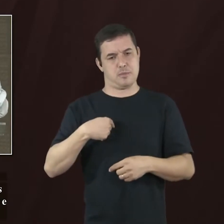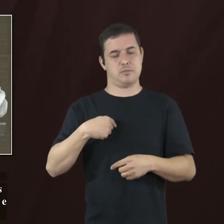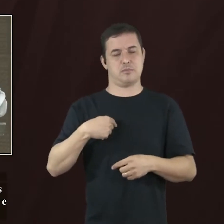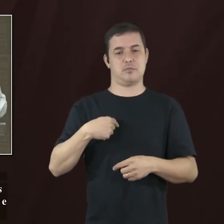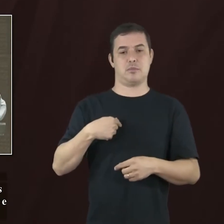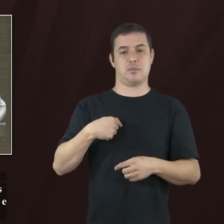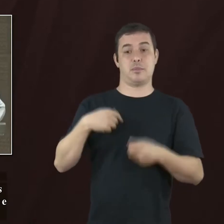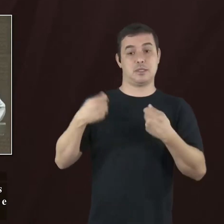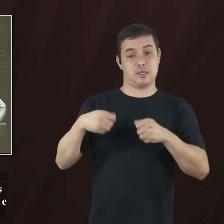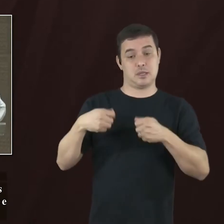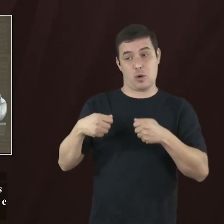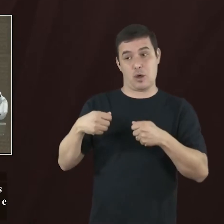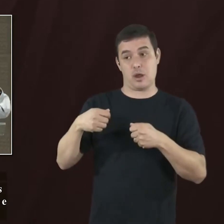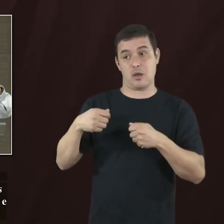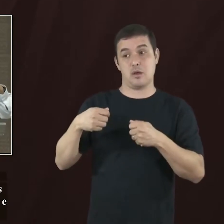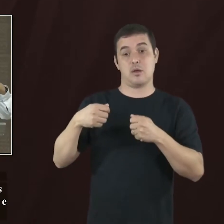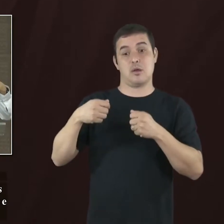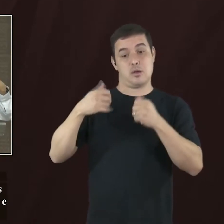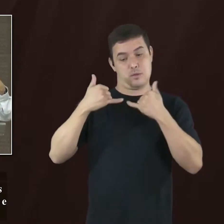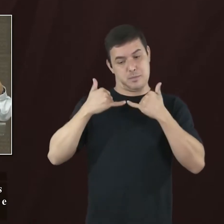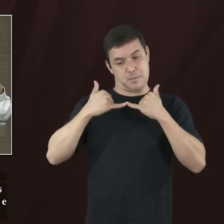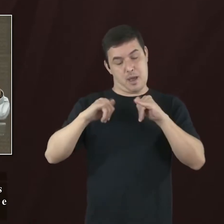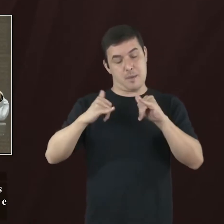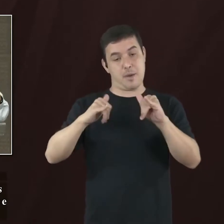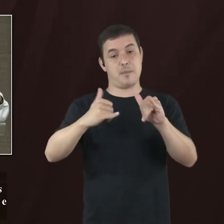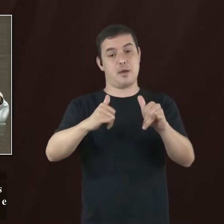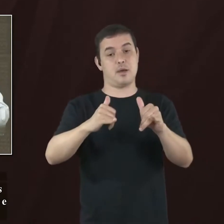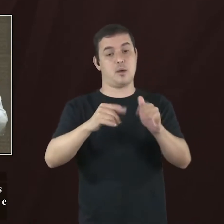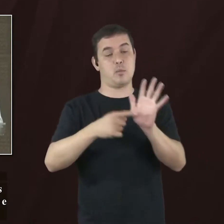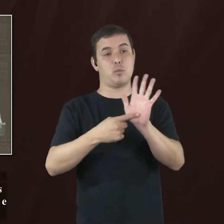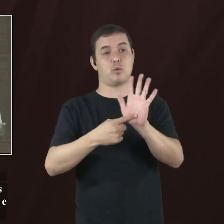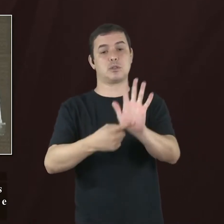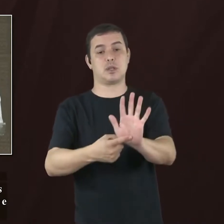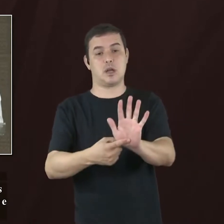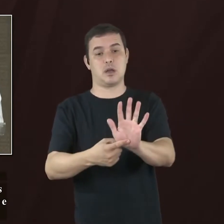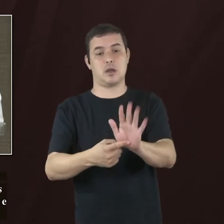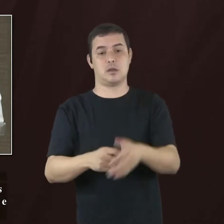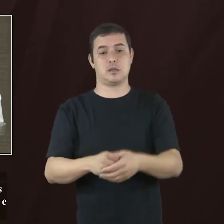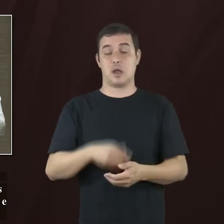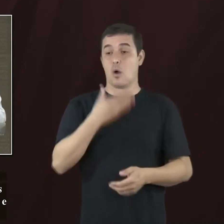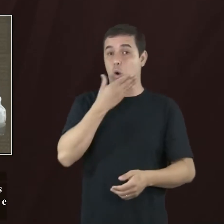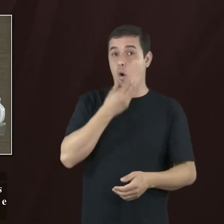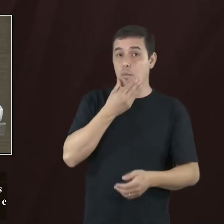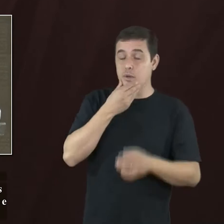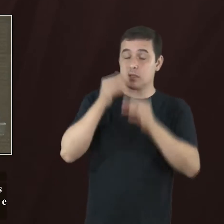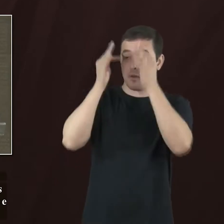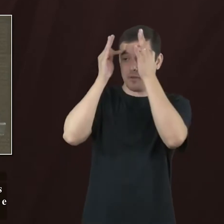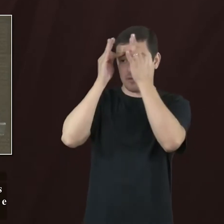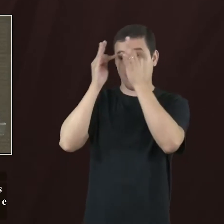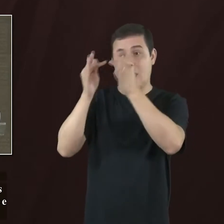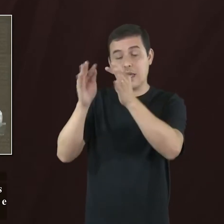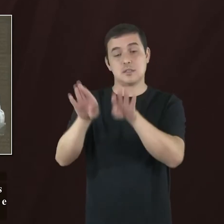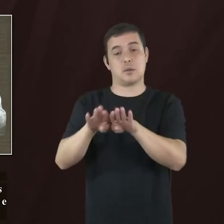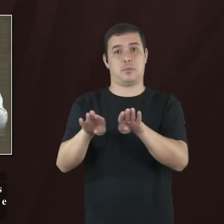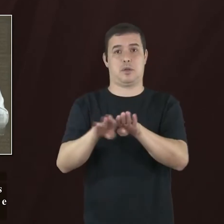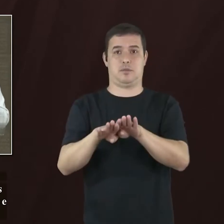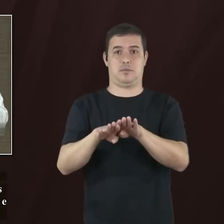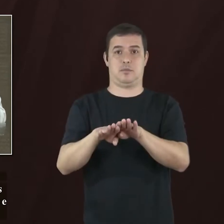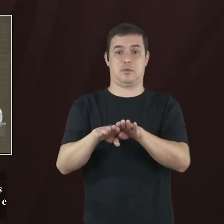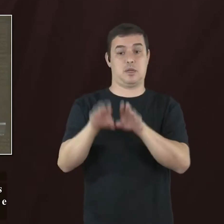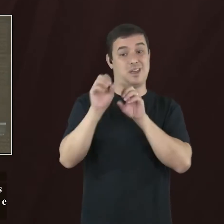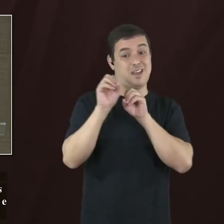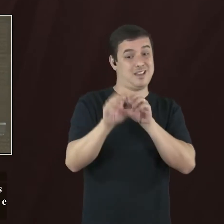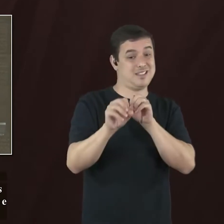homens fiéis e também idôneos, para instruir também a outros. Quer dizer,